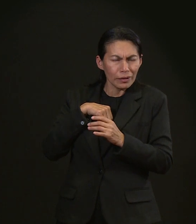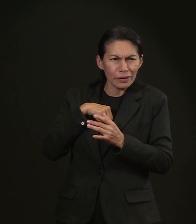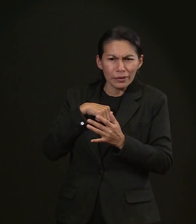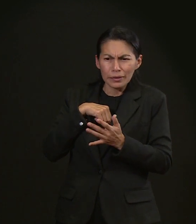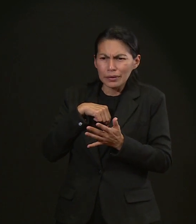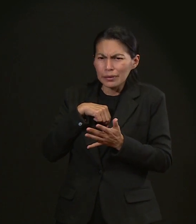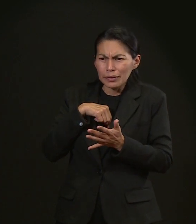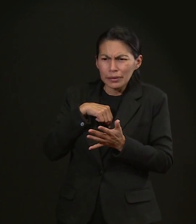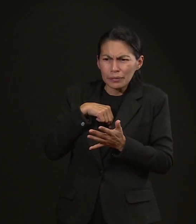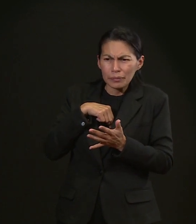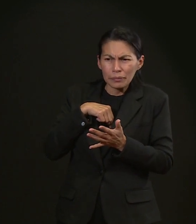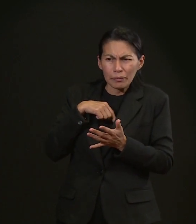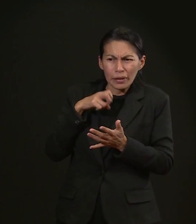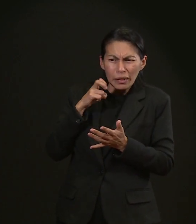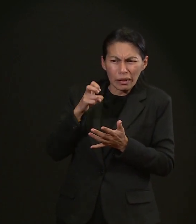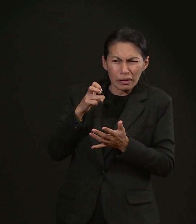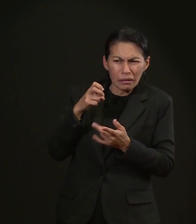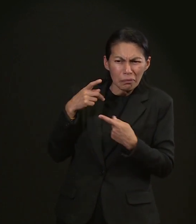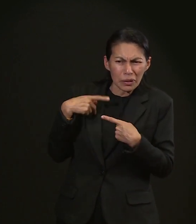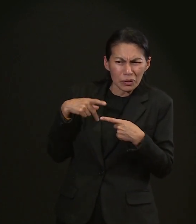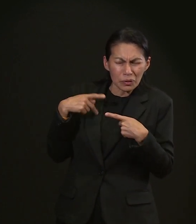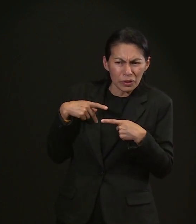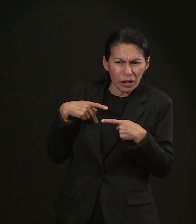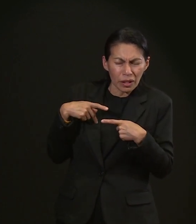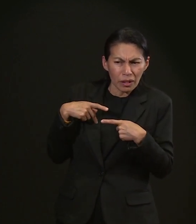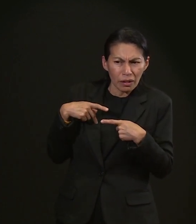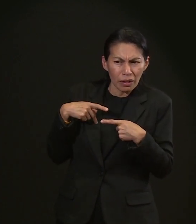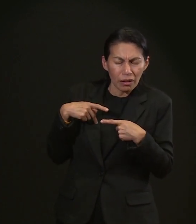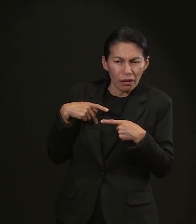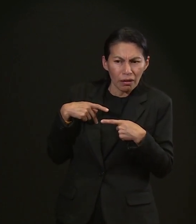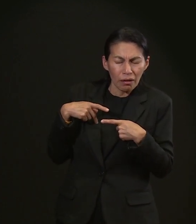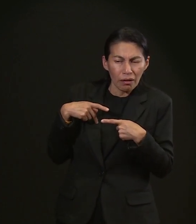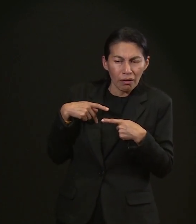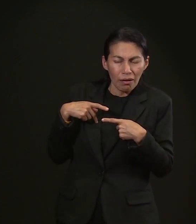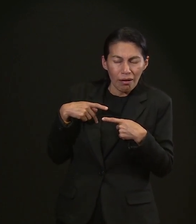eso como ésta es la persona